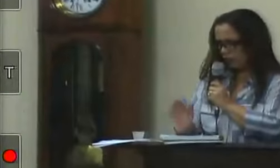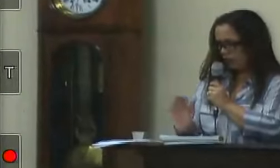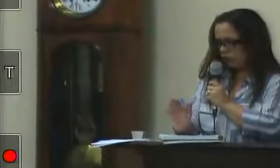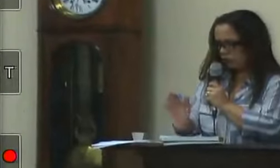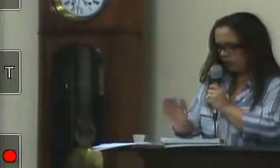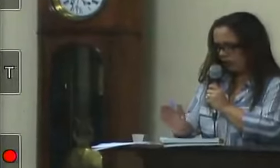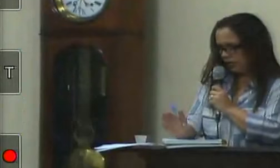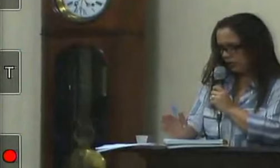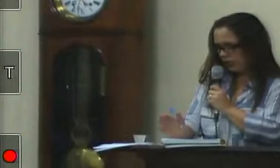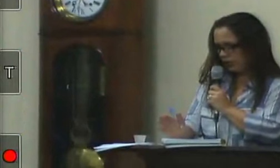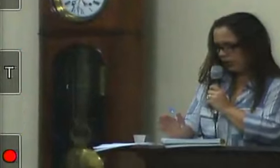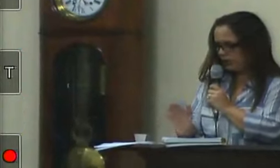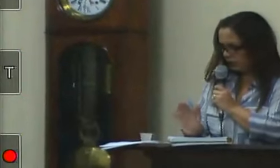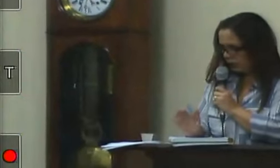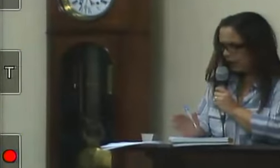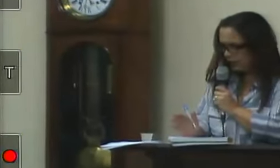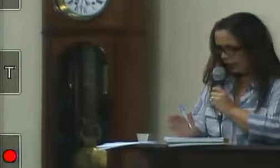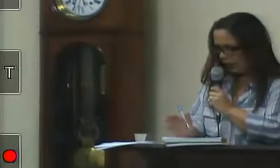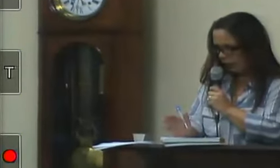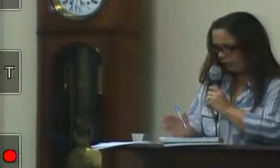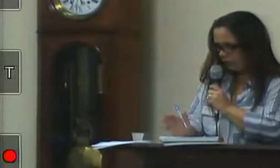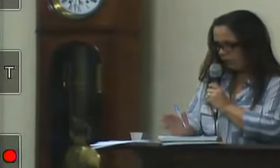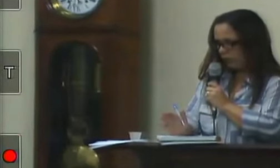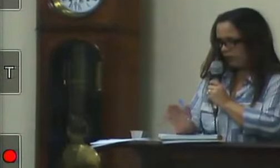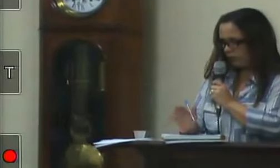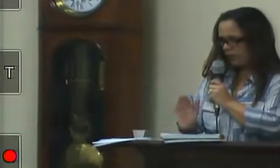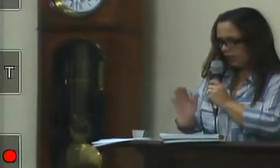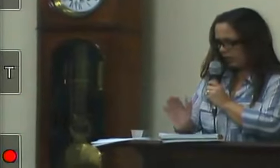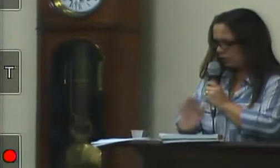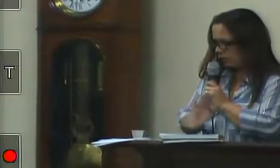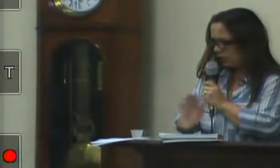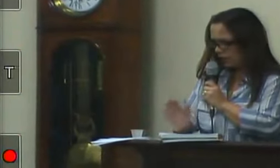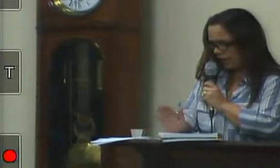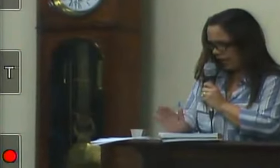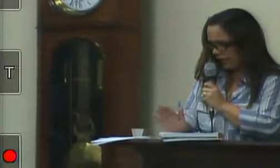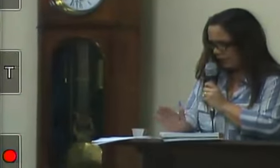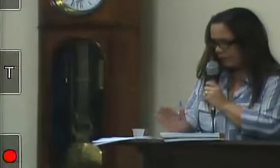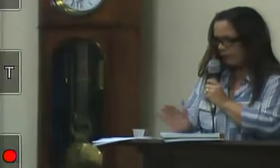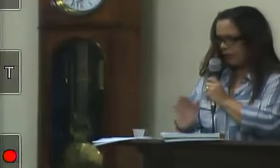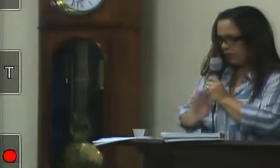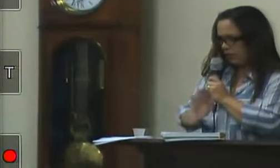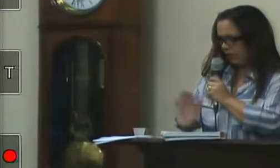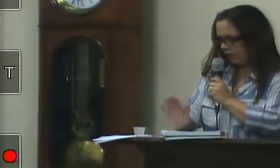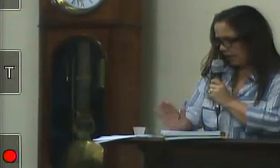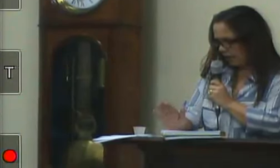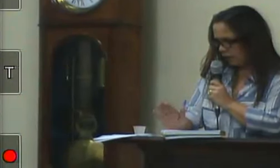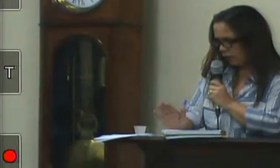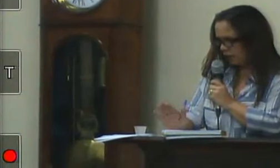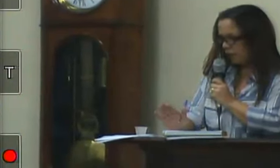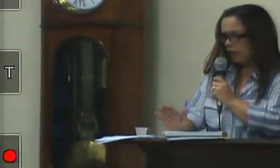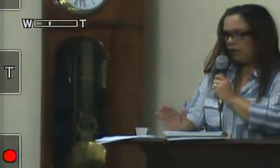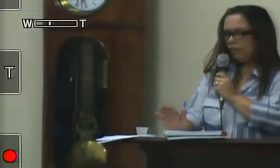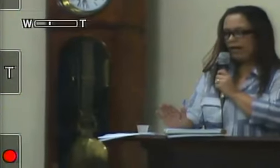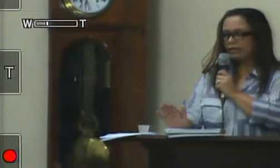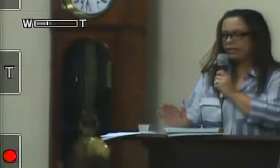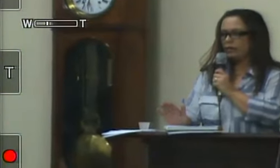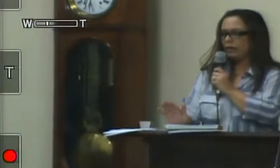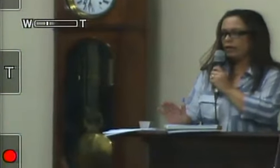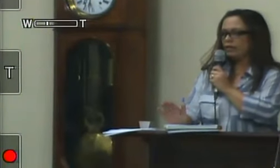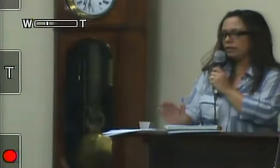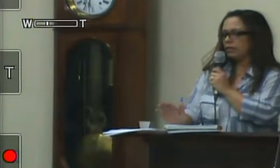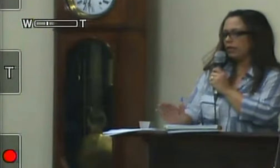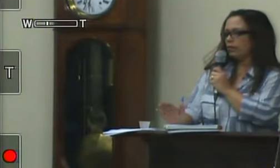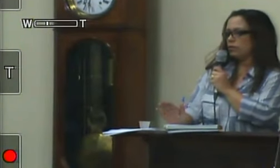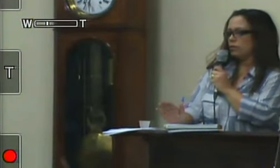atualmente, existe uma unidade no Carambita que não é a ideal. Com instalações pequena, precárias, sem acesso, mas que